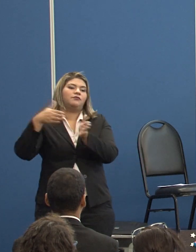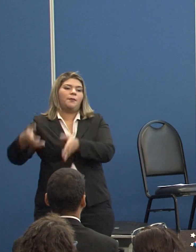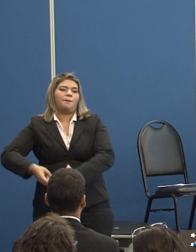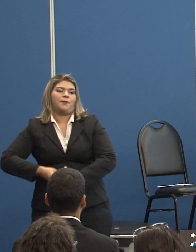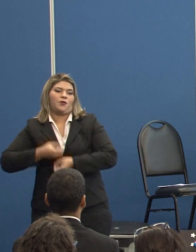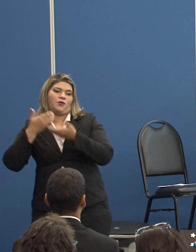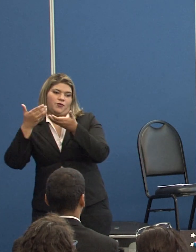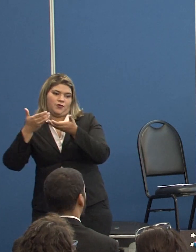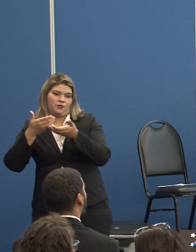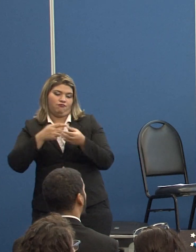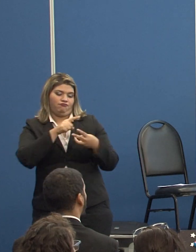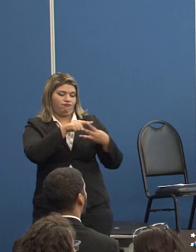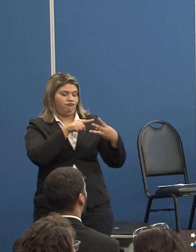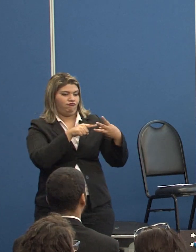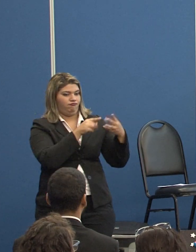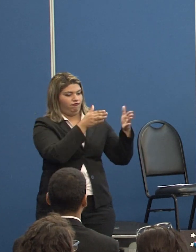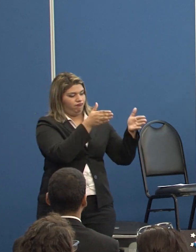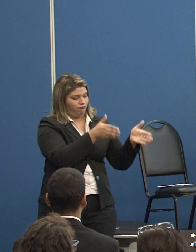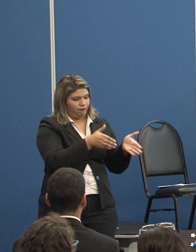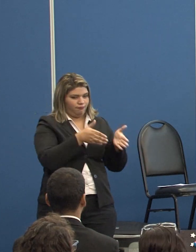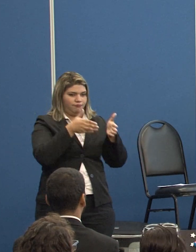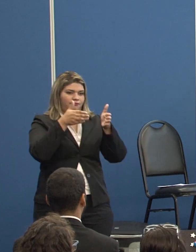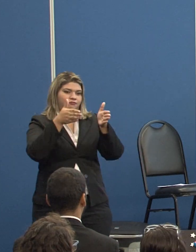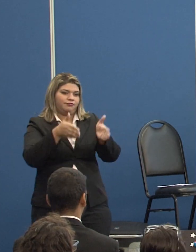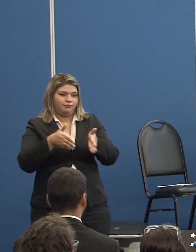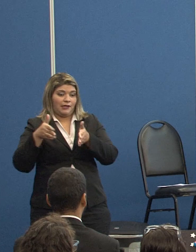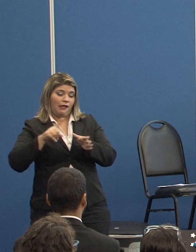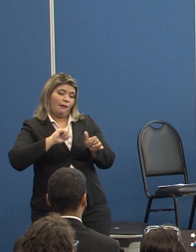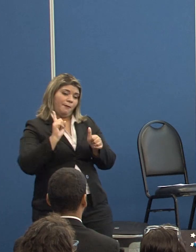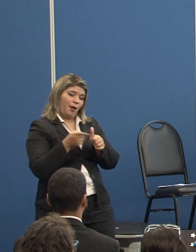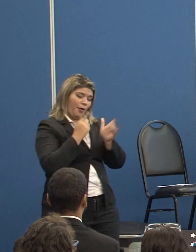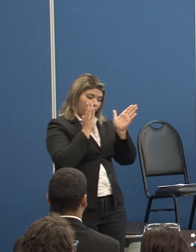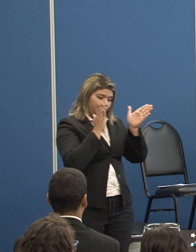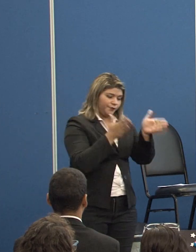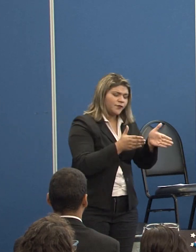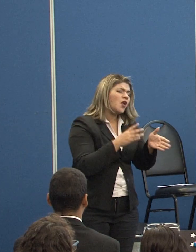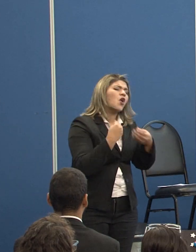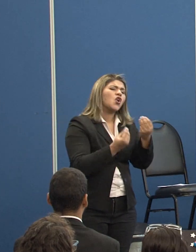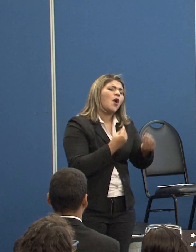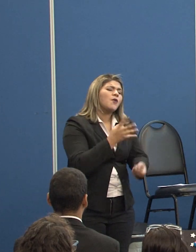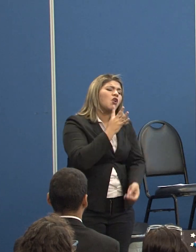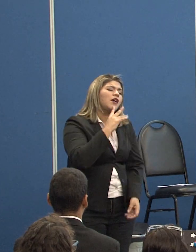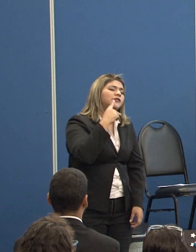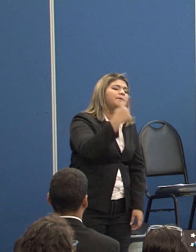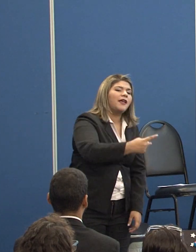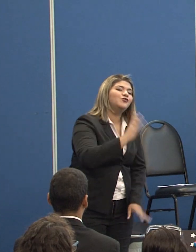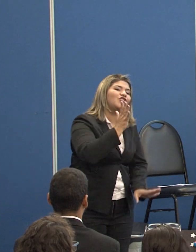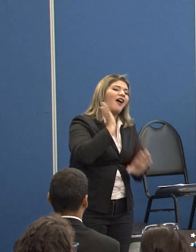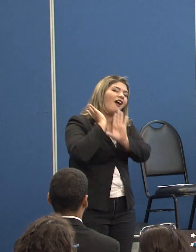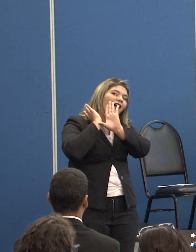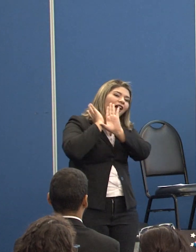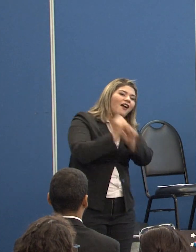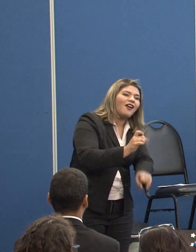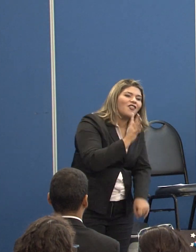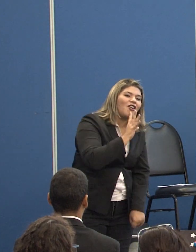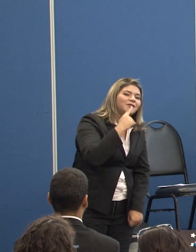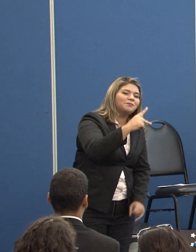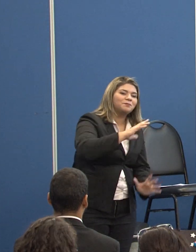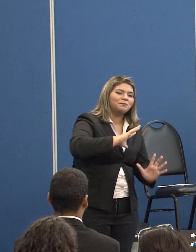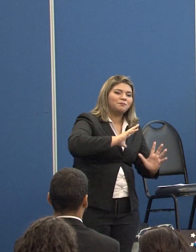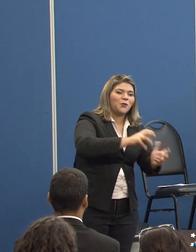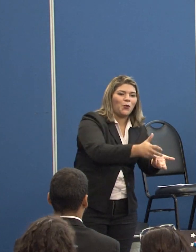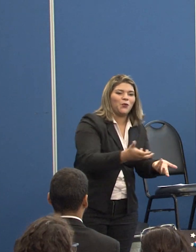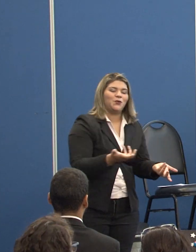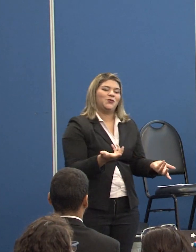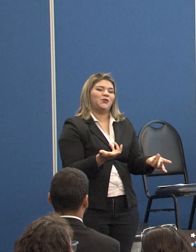produção. Então, a gente, primeiro, vamos investigar qual é o conhecimento prévio que esse aluno tem, conhecimento de